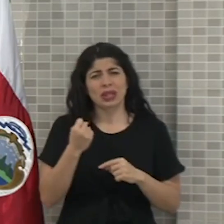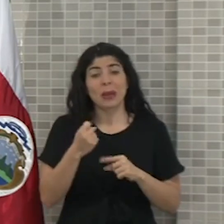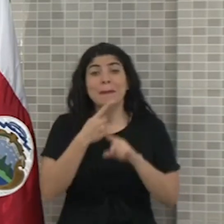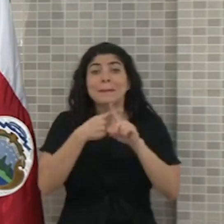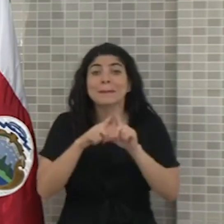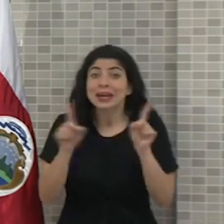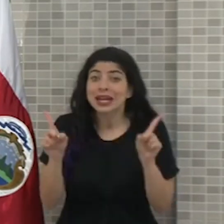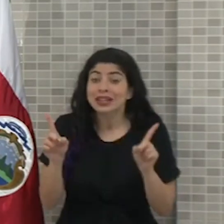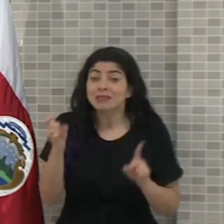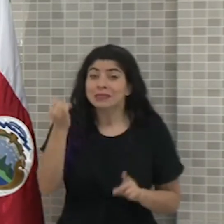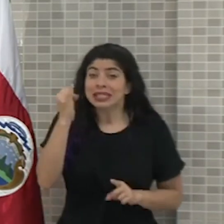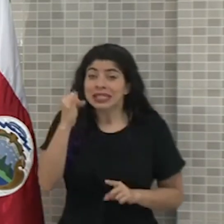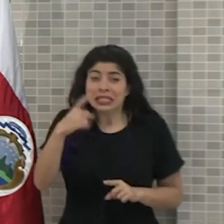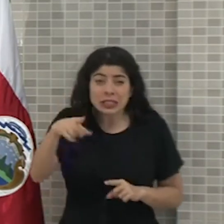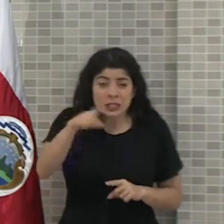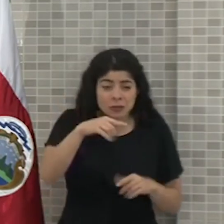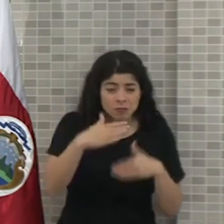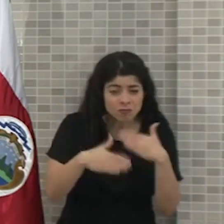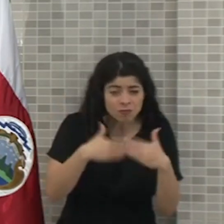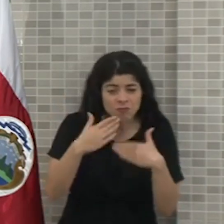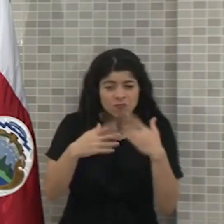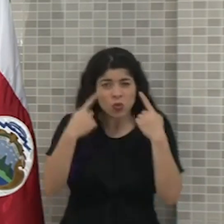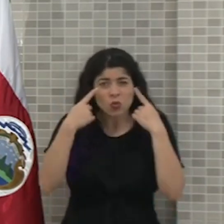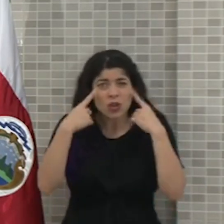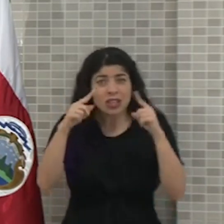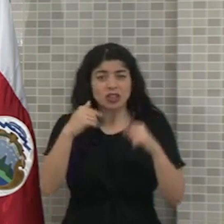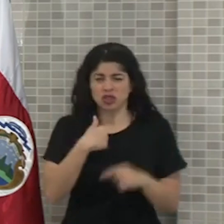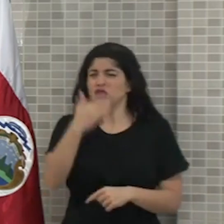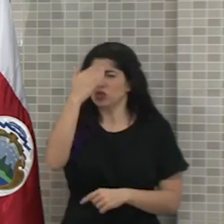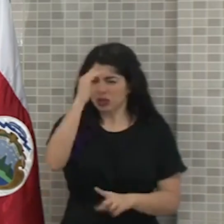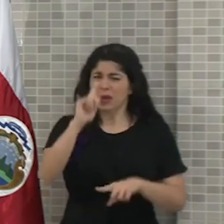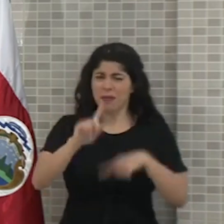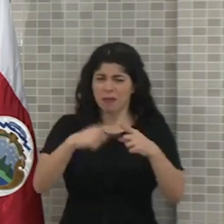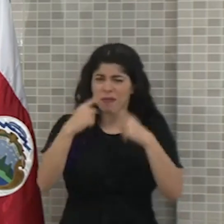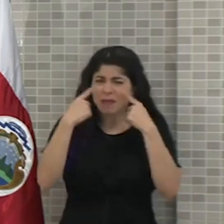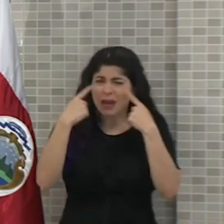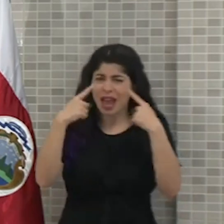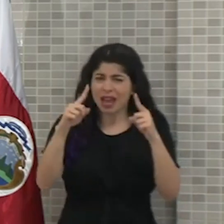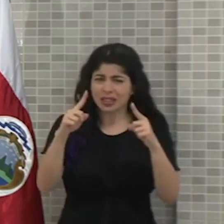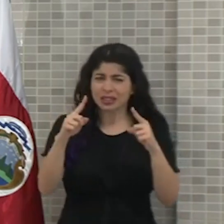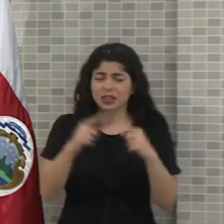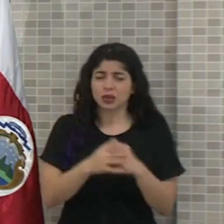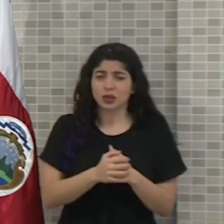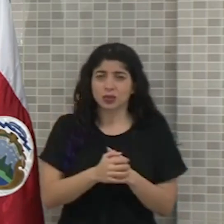Pero si tuviéramos éxito, como sé que vamos a tener éxito,